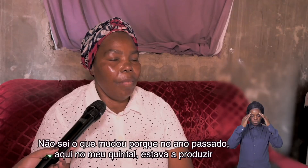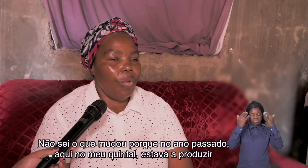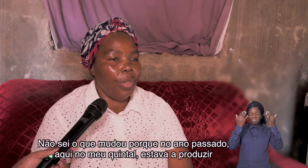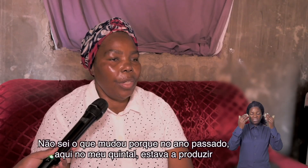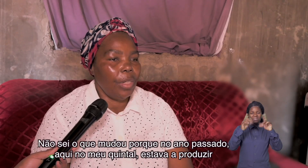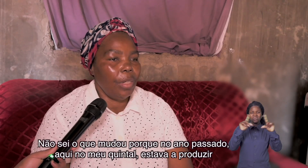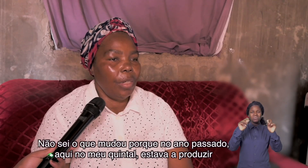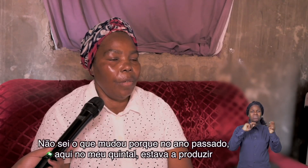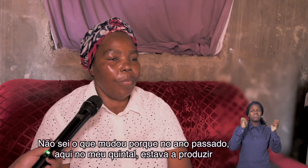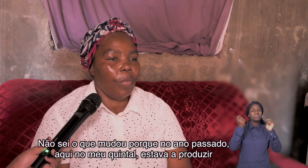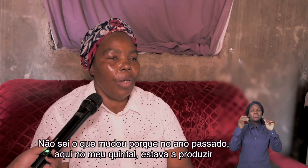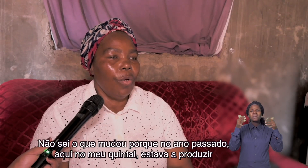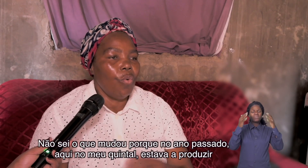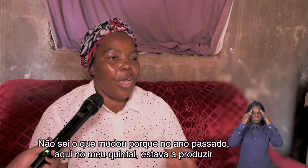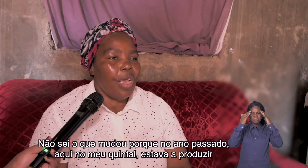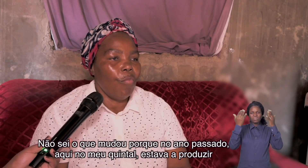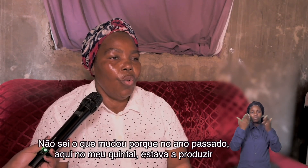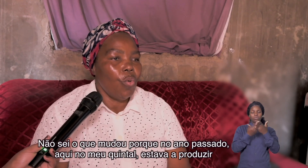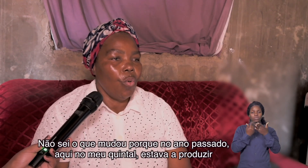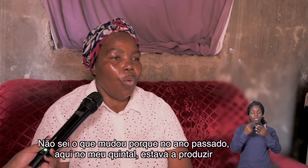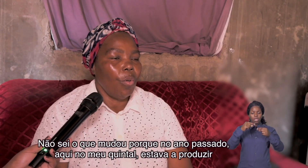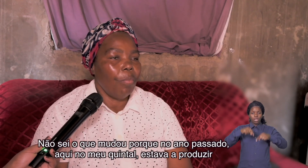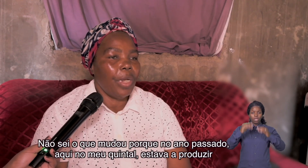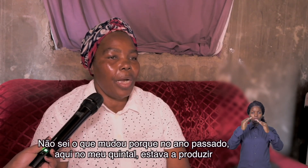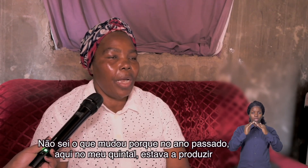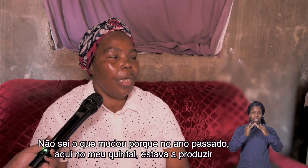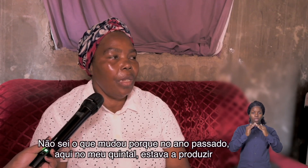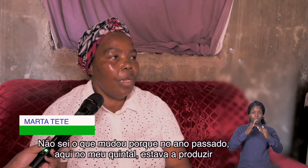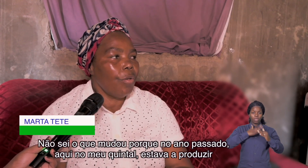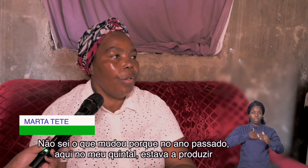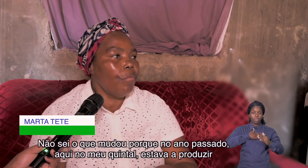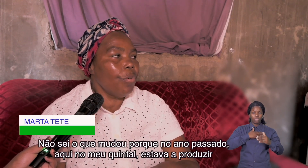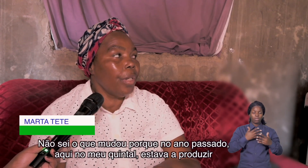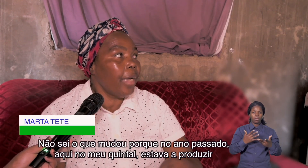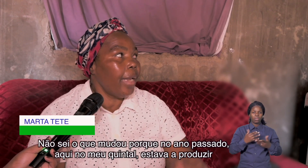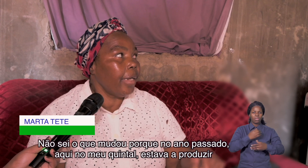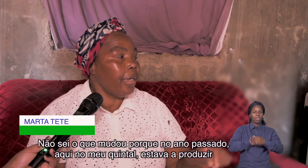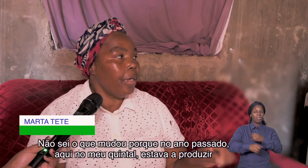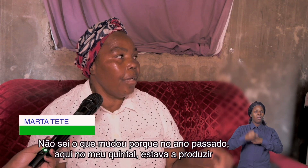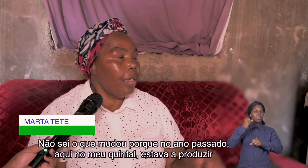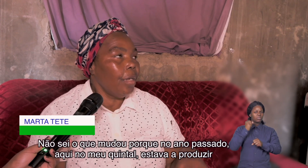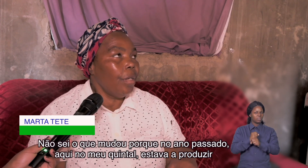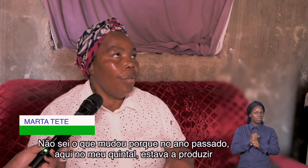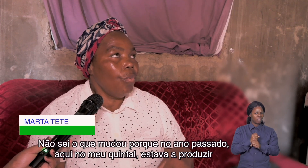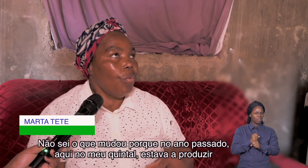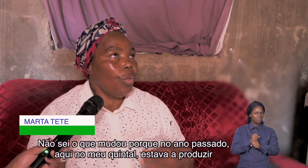Não sei se o que mudou, porque aqui dentro do meu quintal, aqui, no